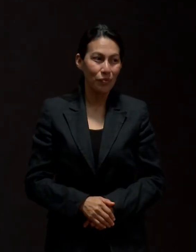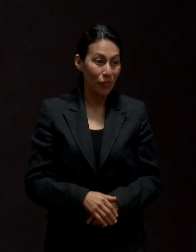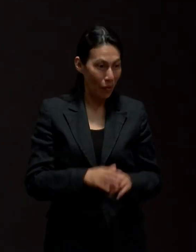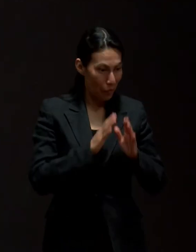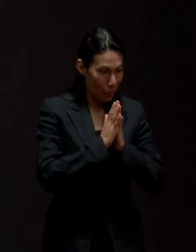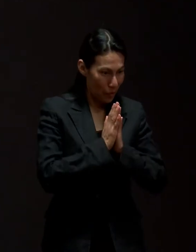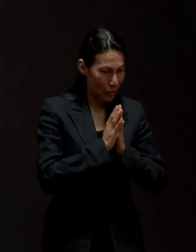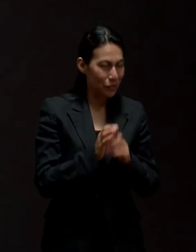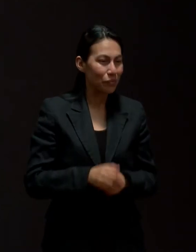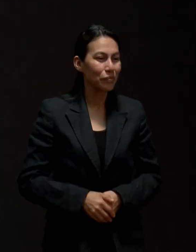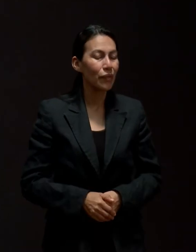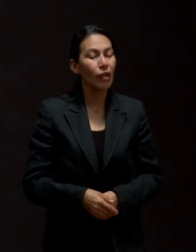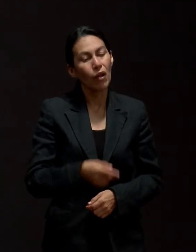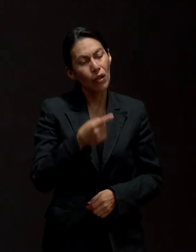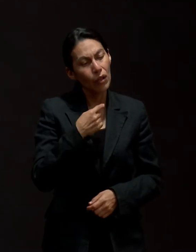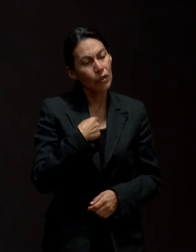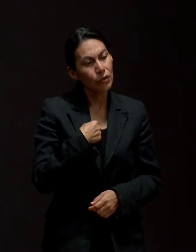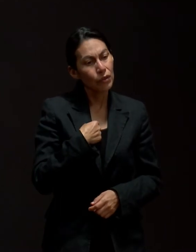vida.